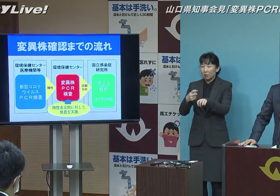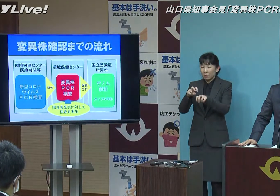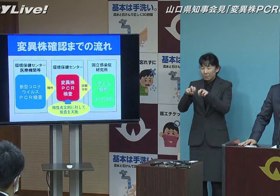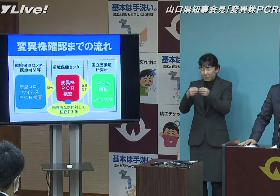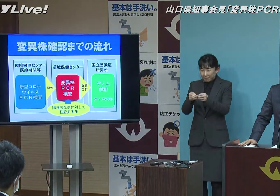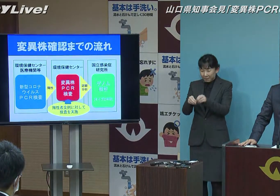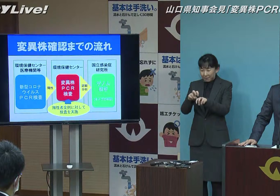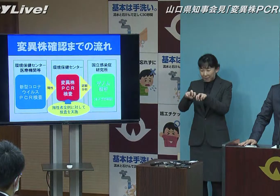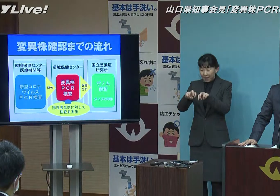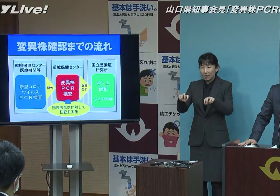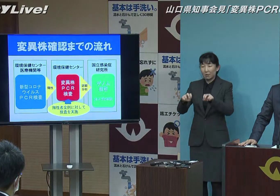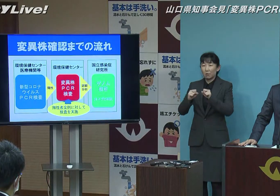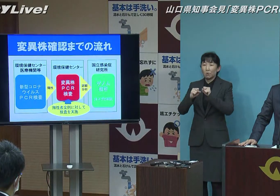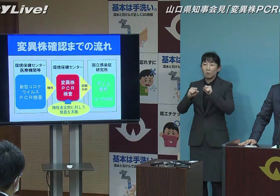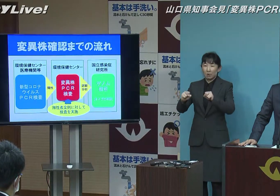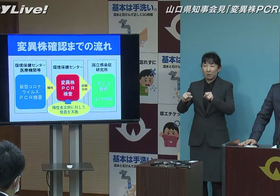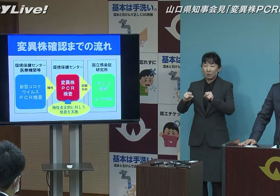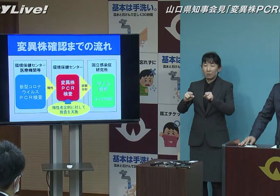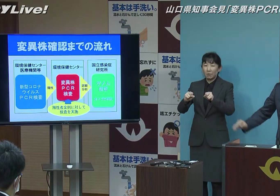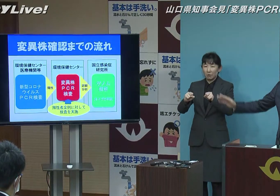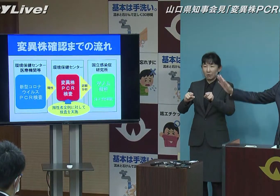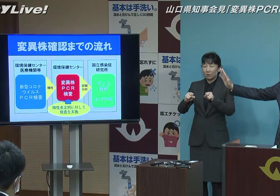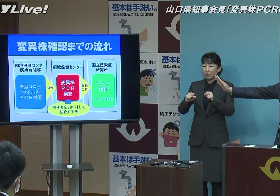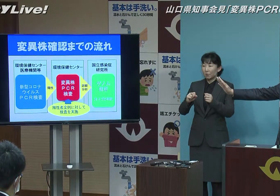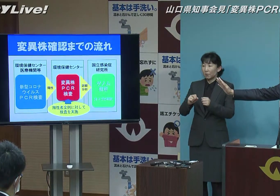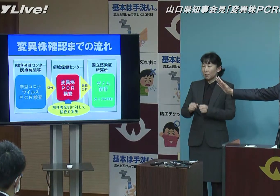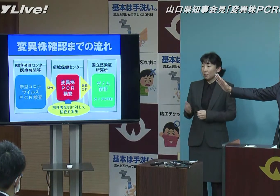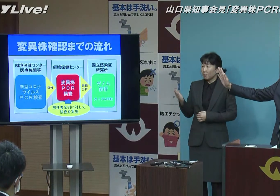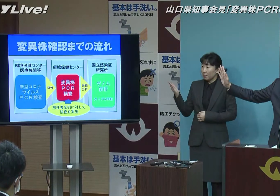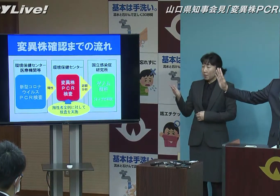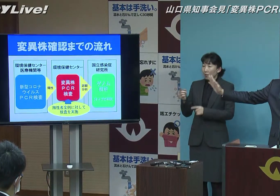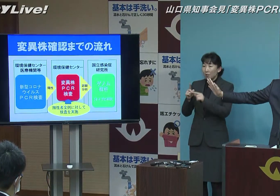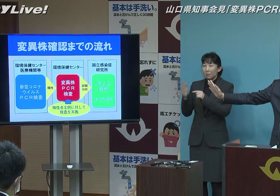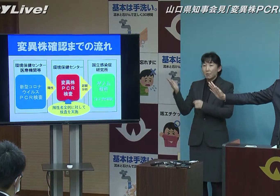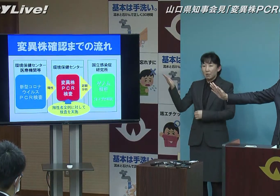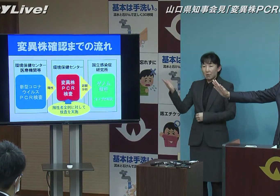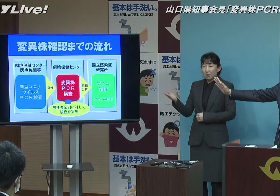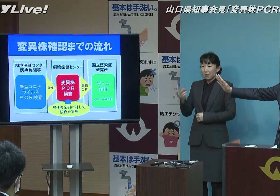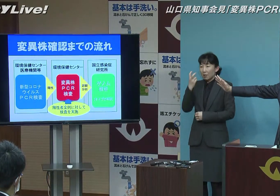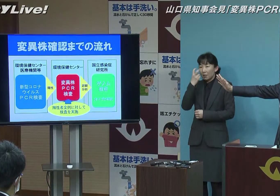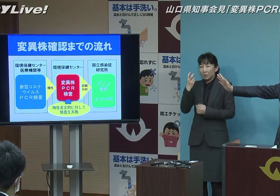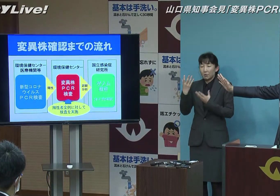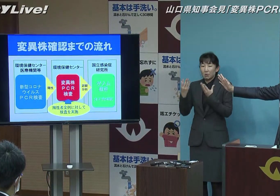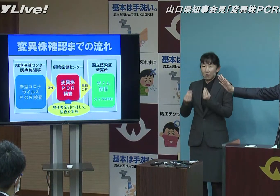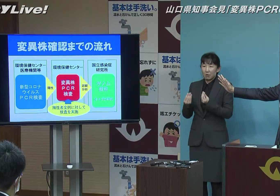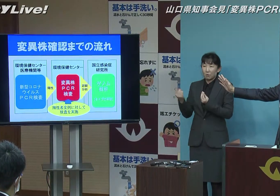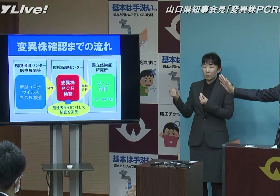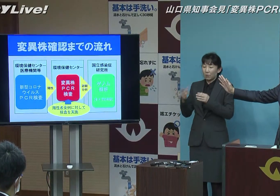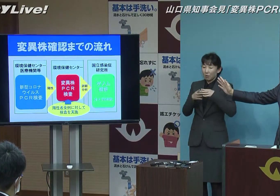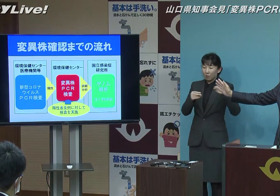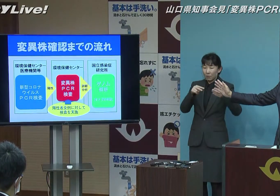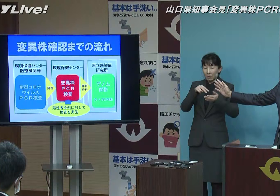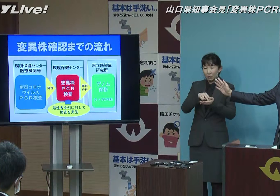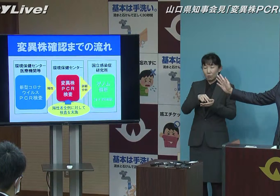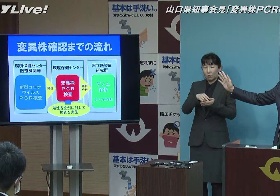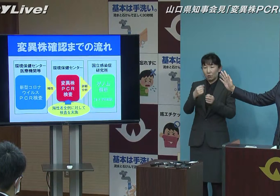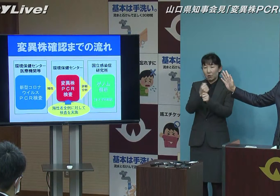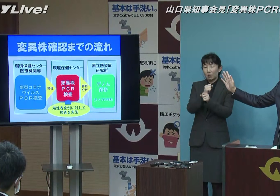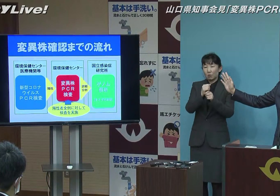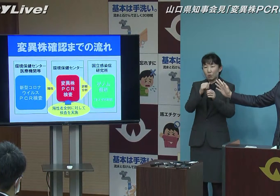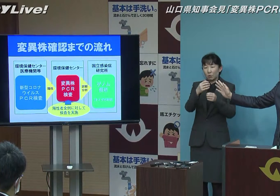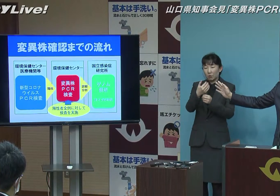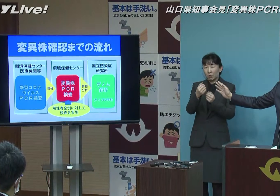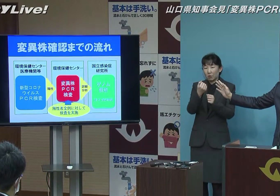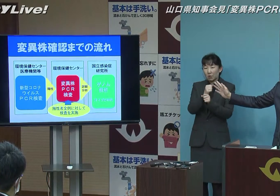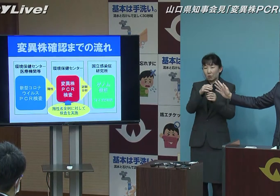を行うことになっています。今真ん中のところがで確認されたということで、この国立感染症研究所の方に検体を送付